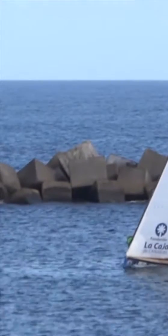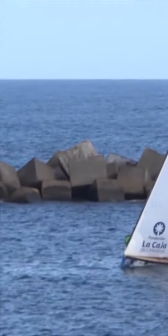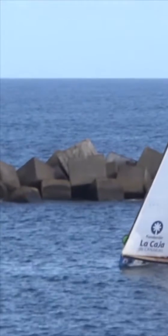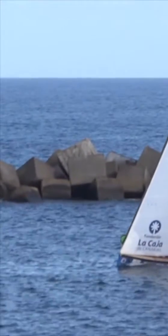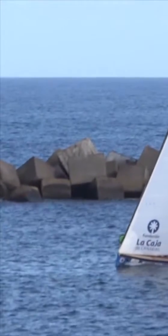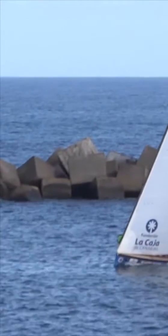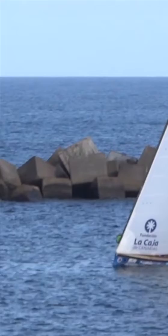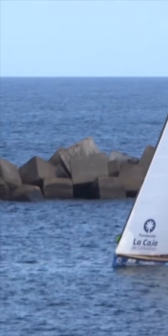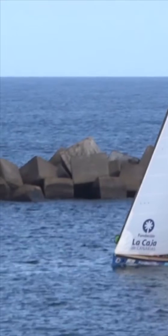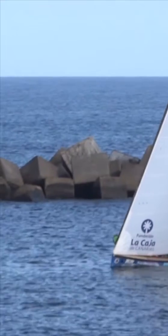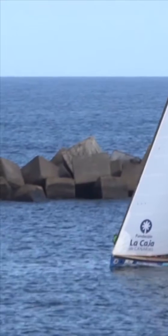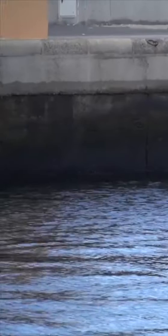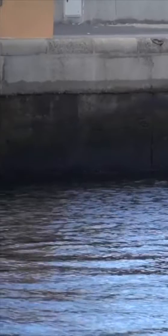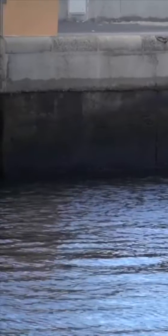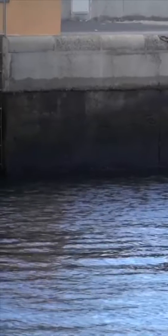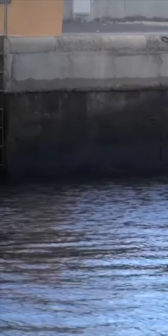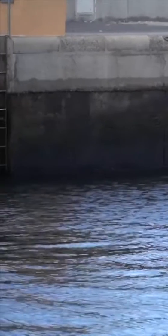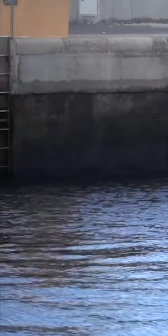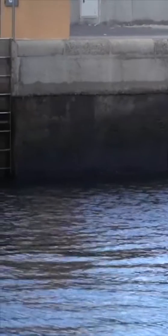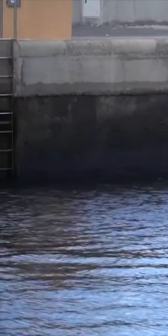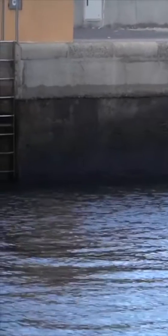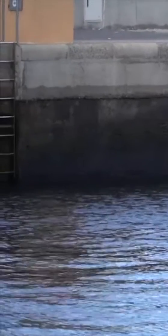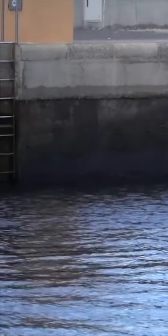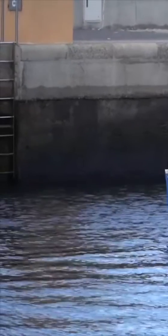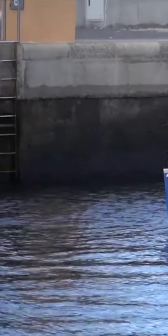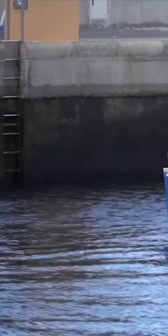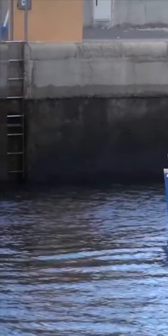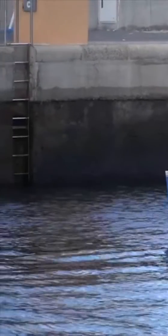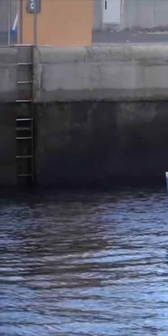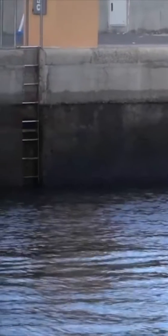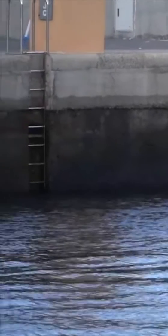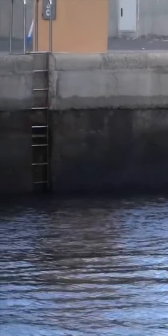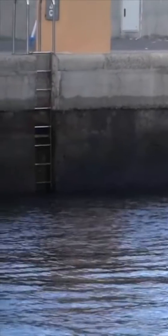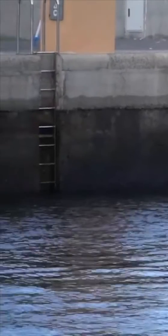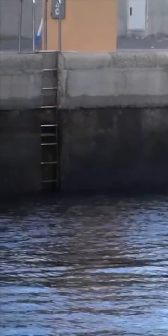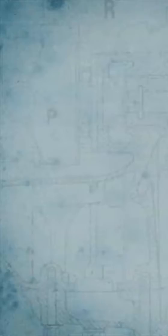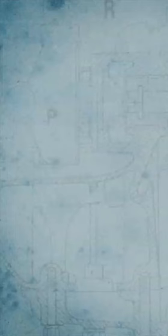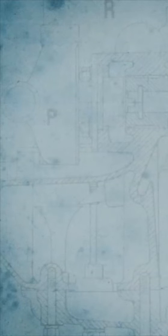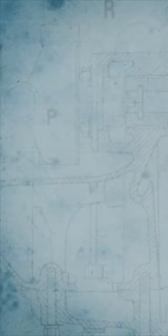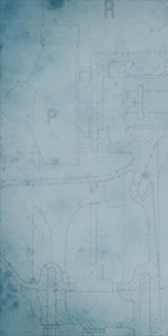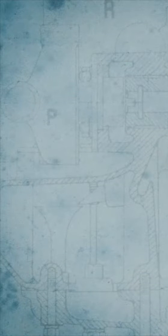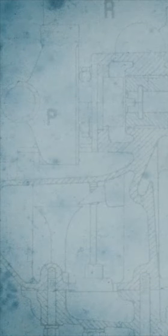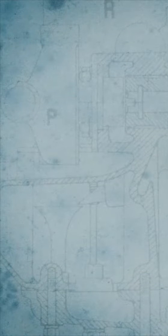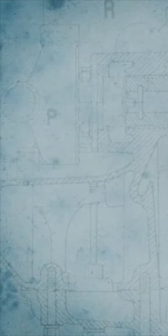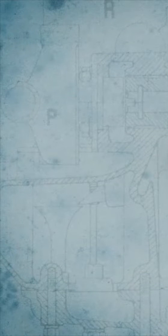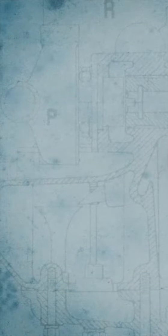ha afrontado los cambios del campo de regatas y ha contribuido a la difusión del deporte como bien de interés